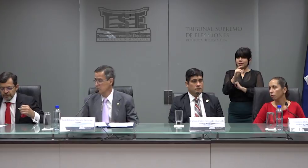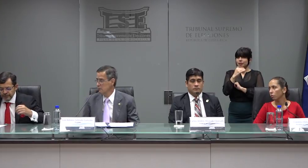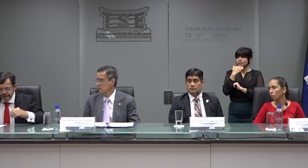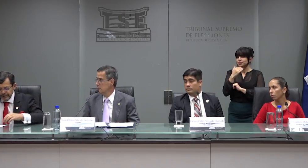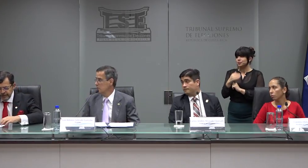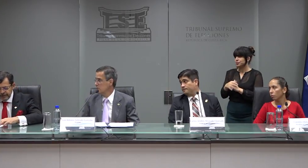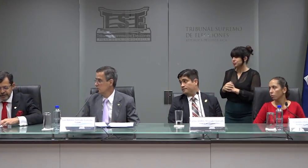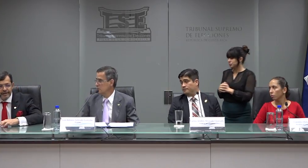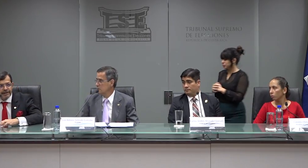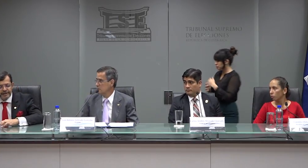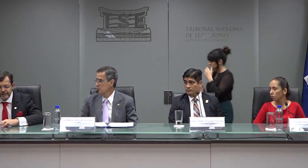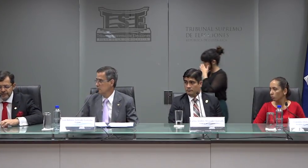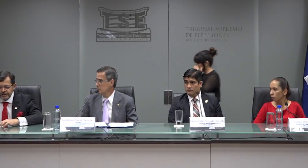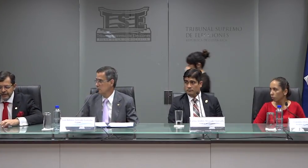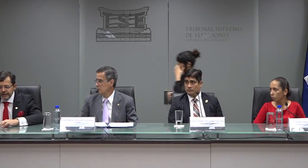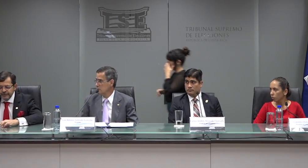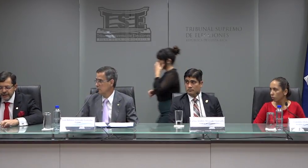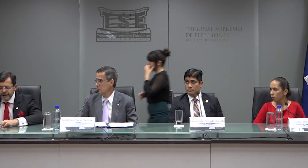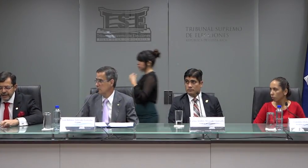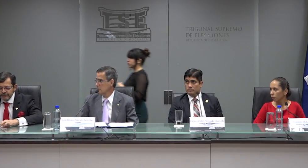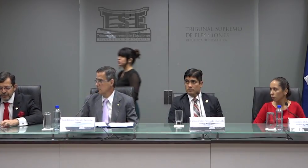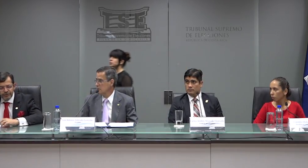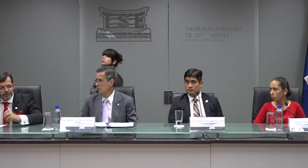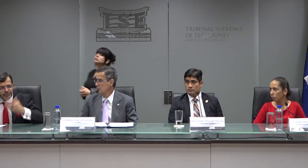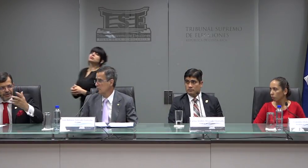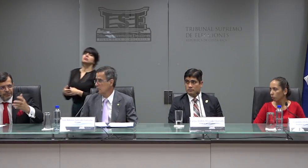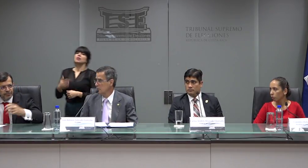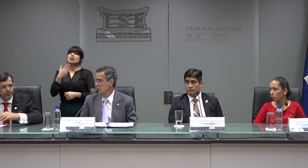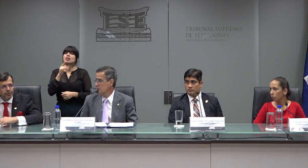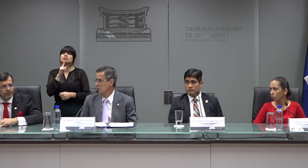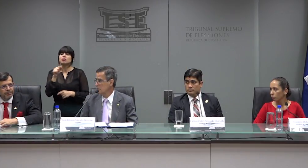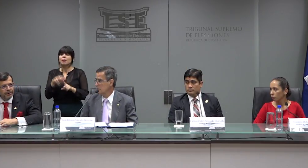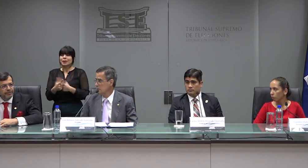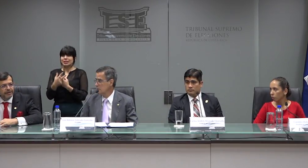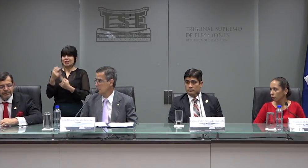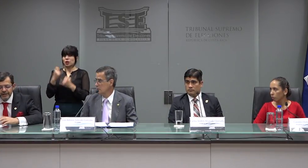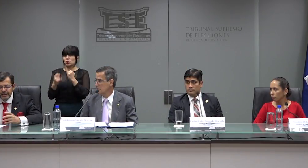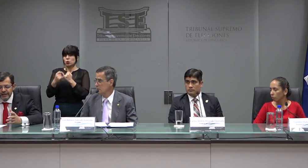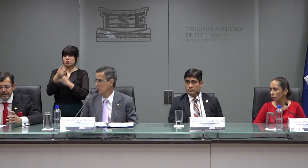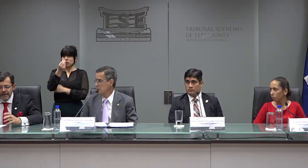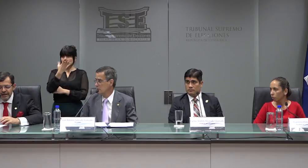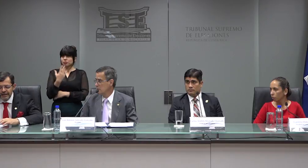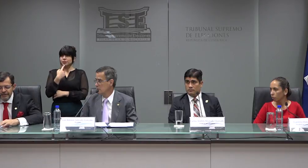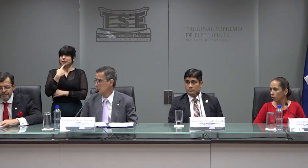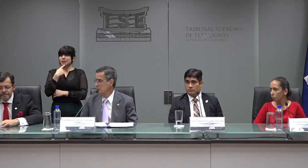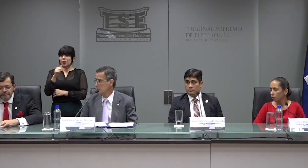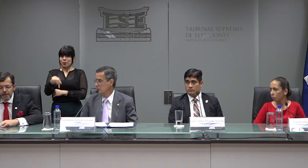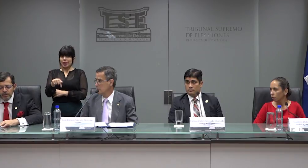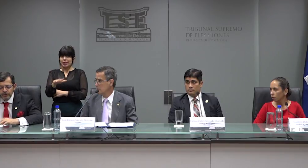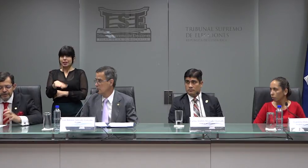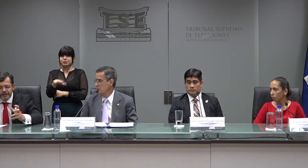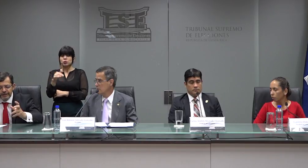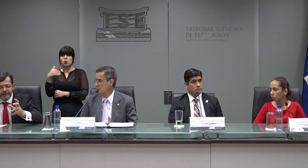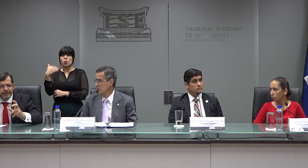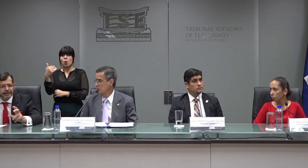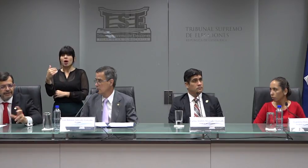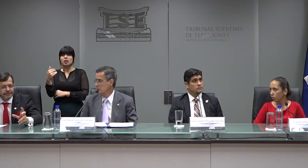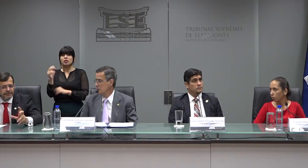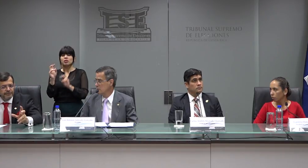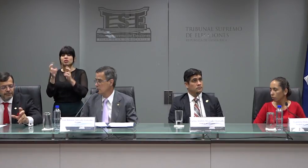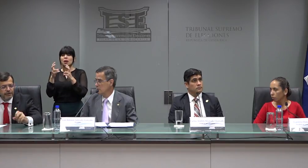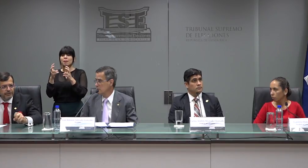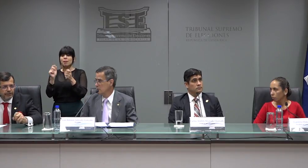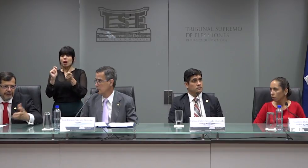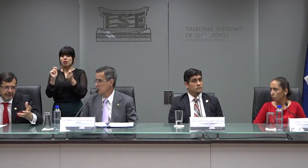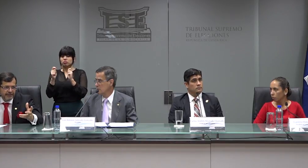No. Gracias a usted. En realidad, bueno, empecemos por lo último también. Aquí, cuando se trata de